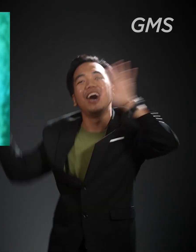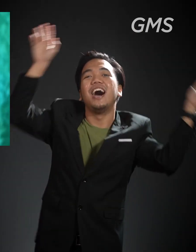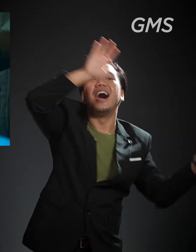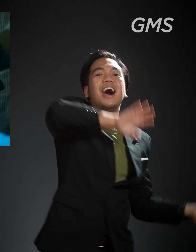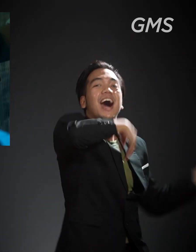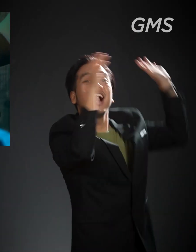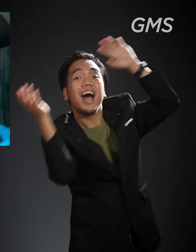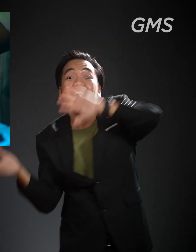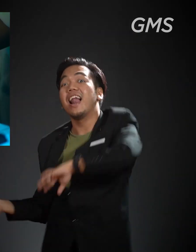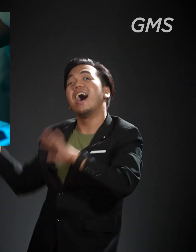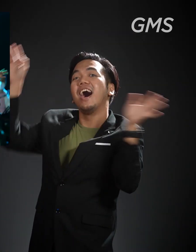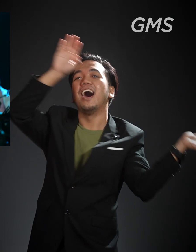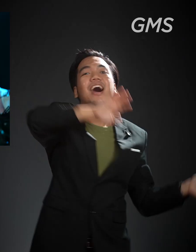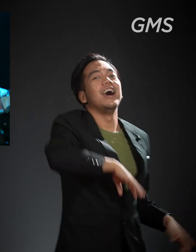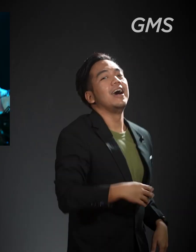la.